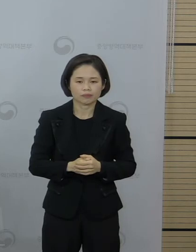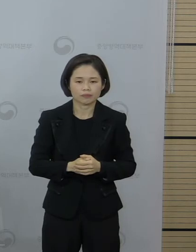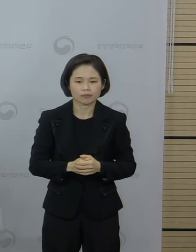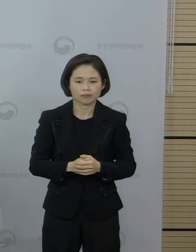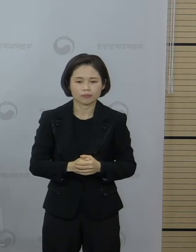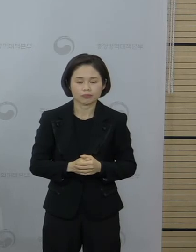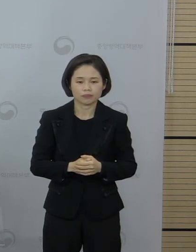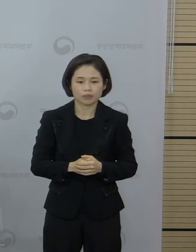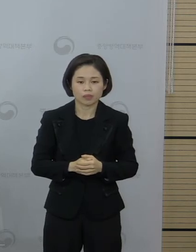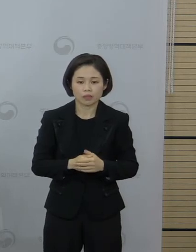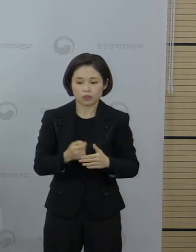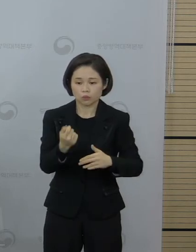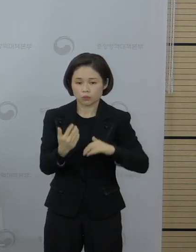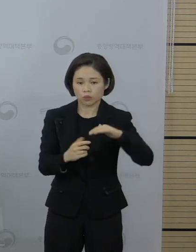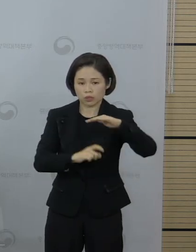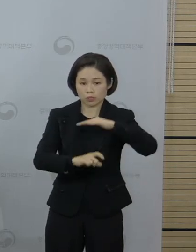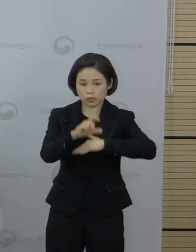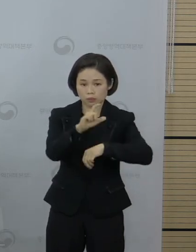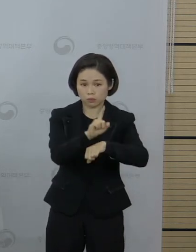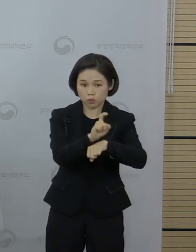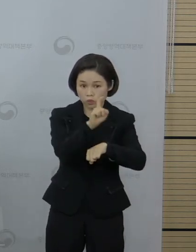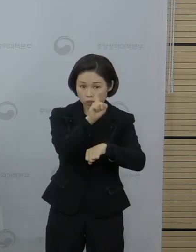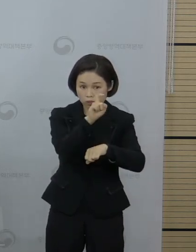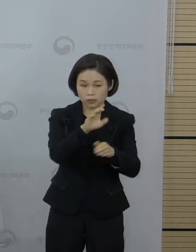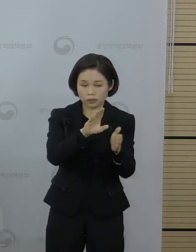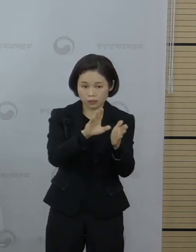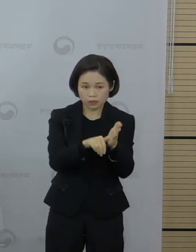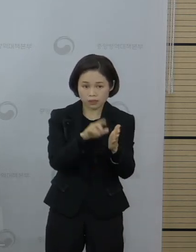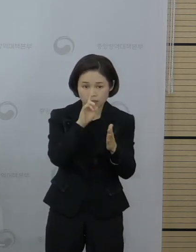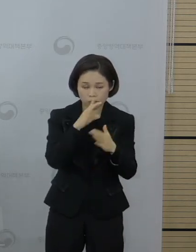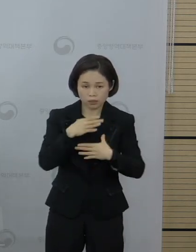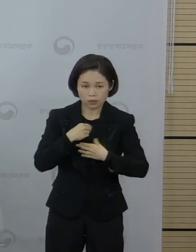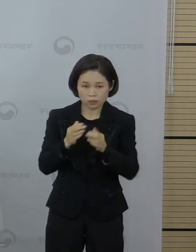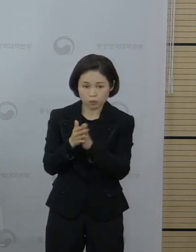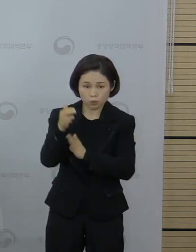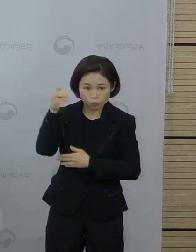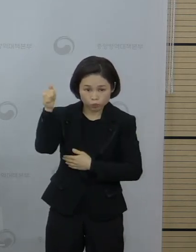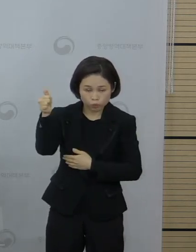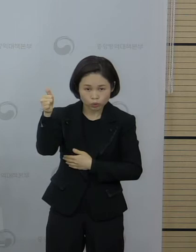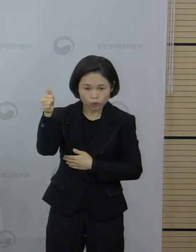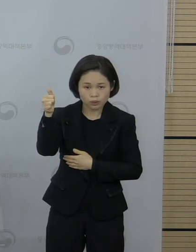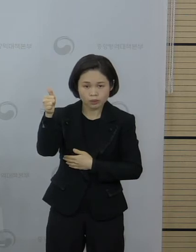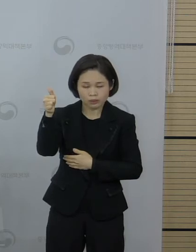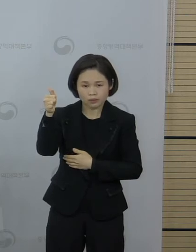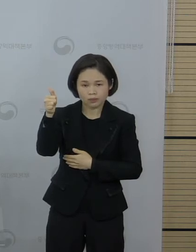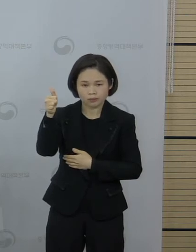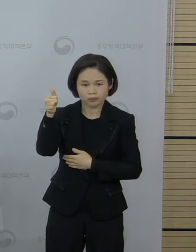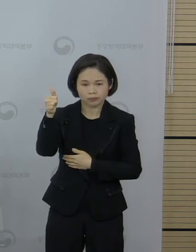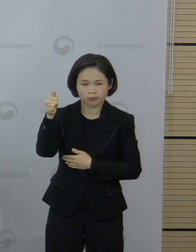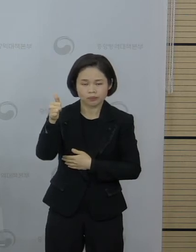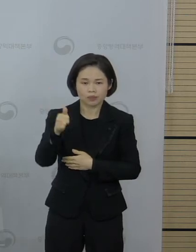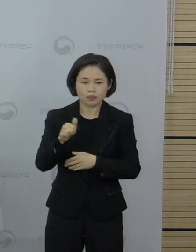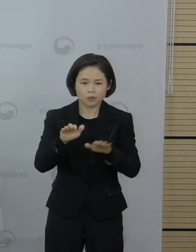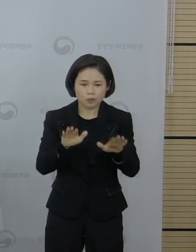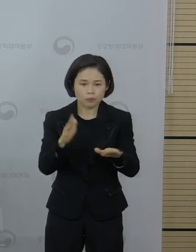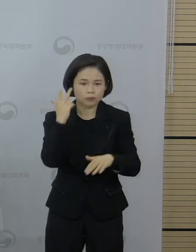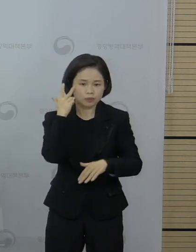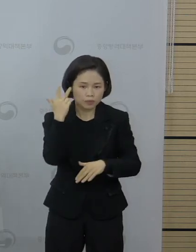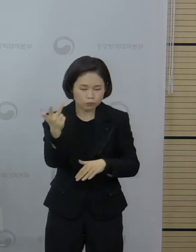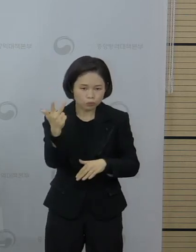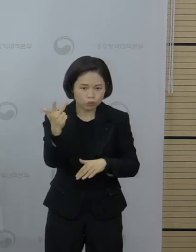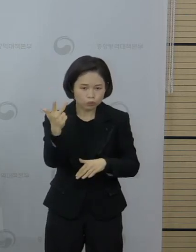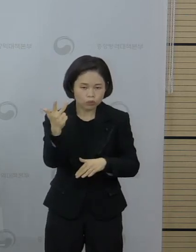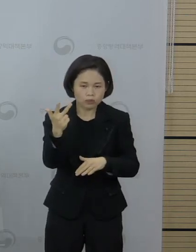조금 전 오전 11시 중수본에서 정부의 연말연시 특별 방역 강화 대책을